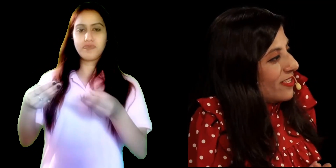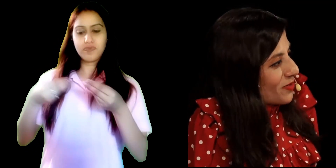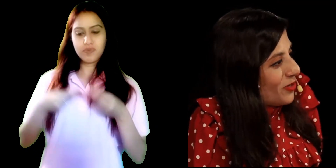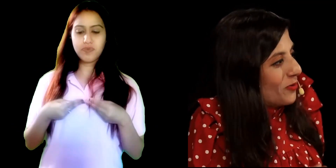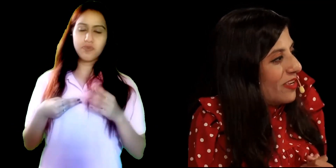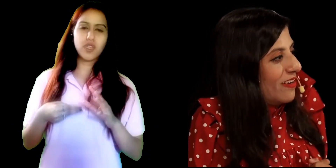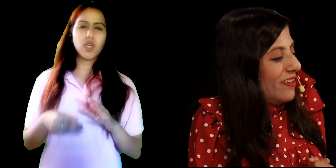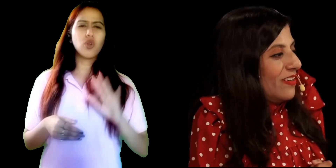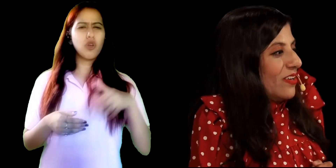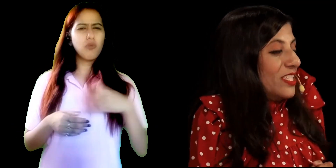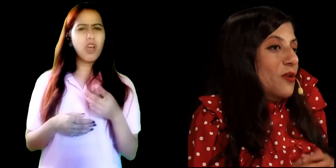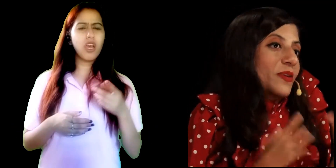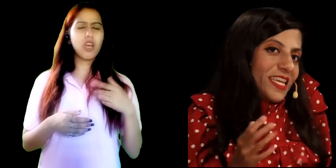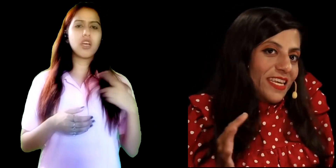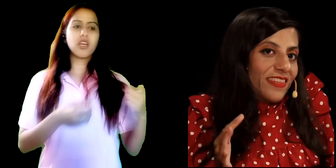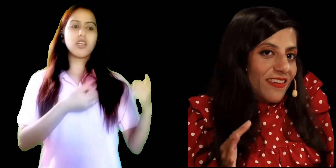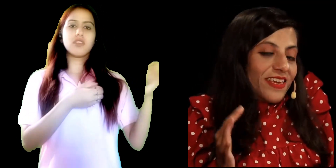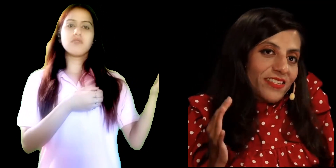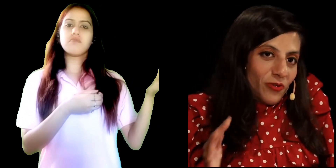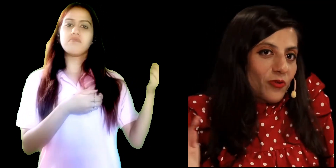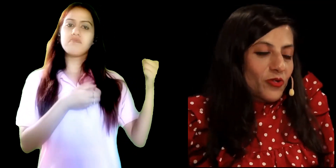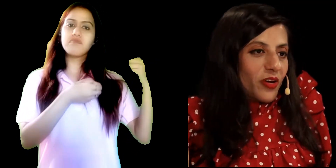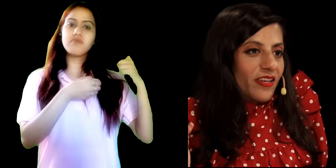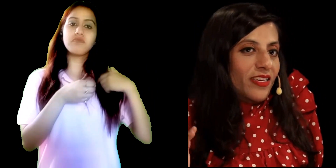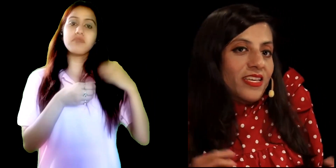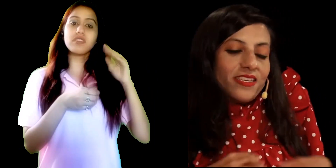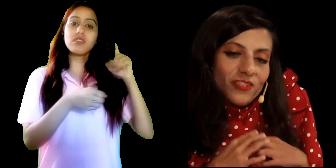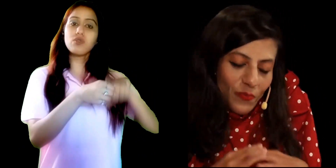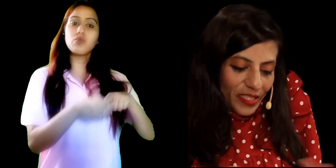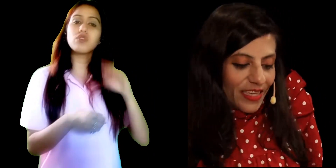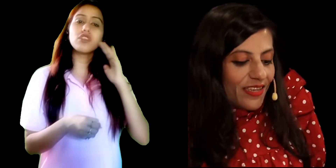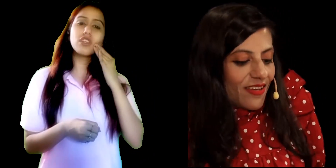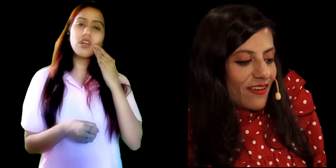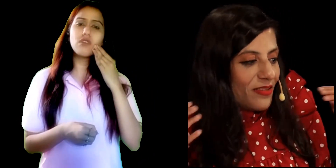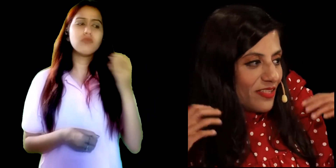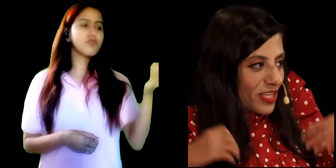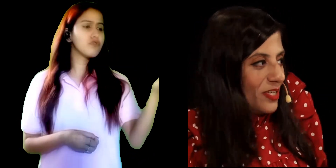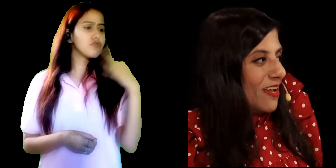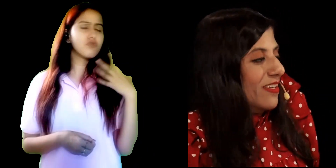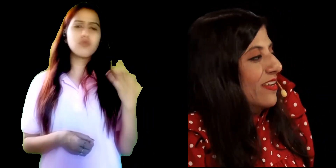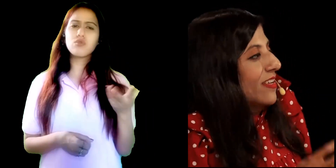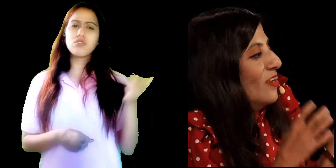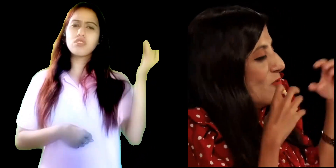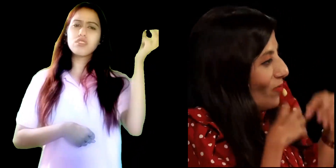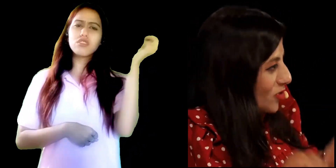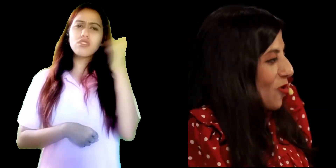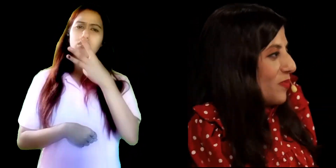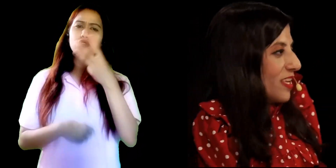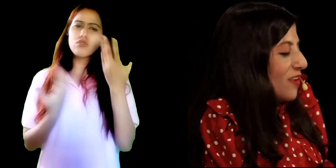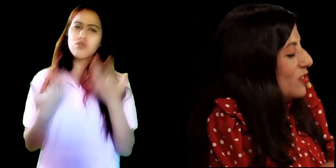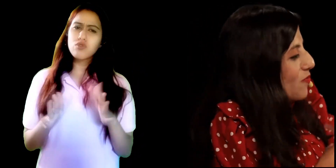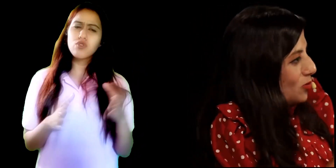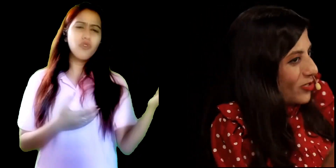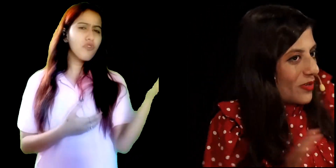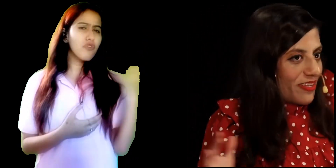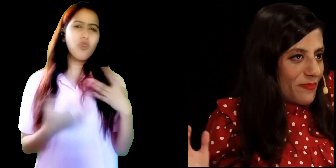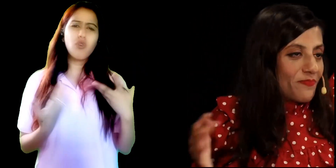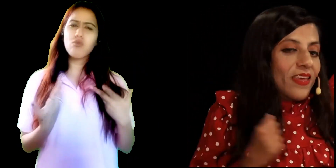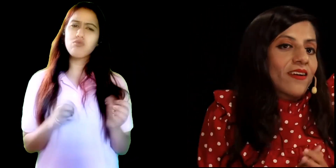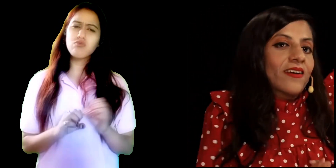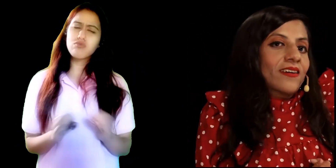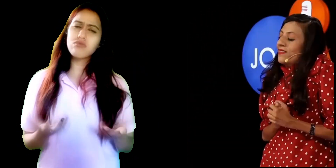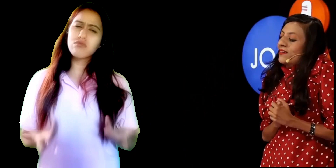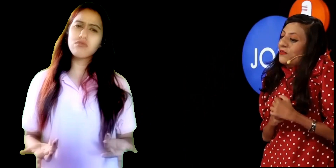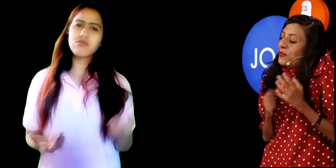अच्छा आपका जजमेंट हो गया, किसी को पता ही नहीं था कि ऐसा कुछ हो चुका है, किसी को पता ही नहीं था कि जजमेंट आ गया है, उन्हें मुझे जॉब देनी है, वो सब भूल चुके